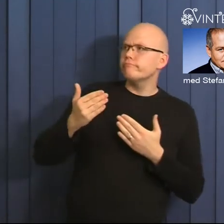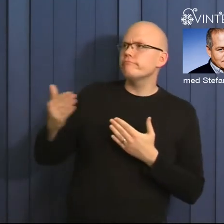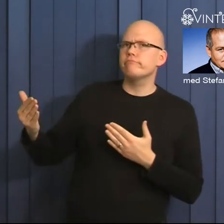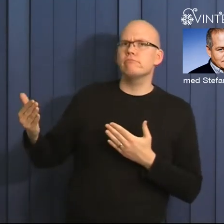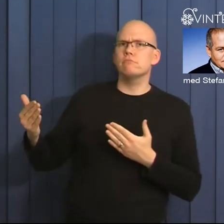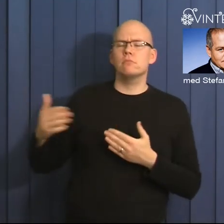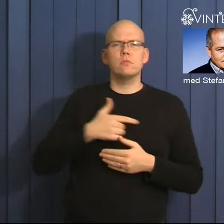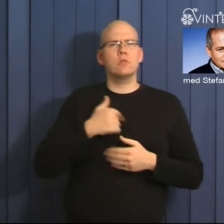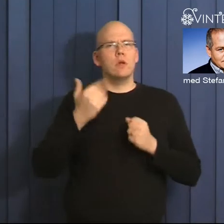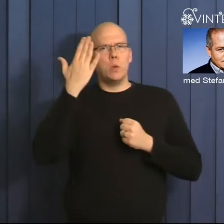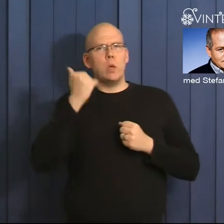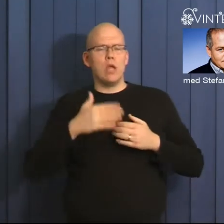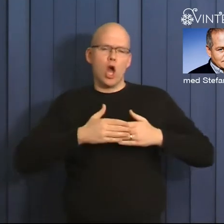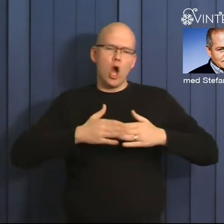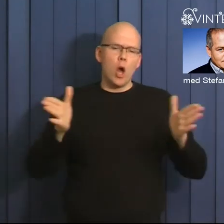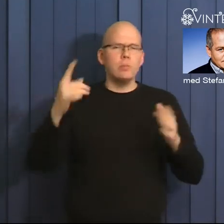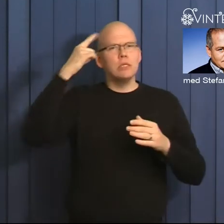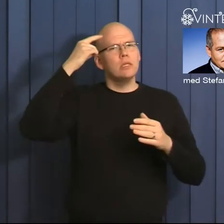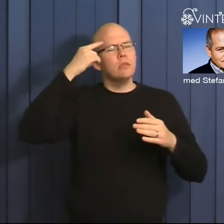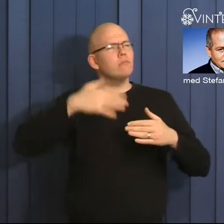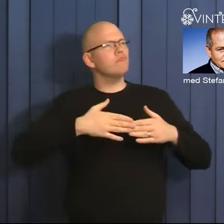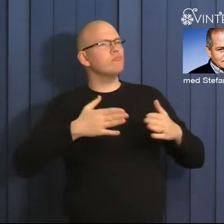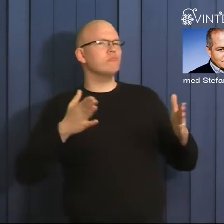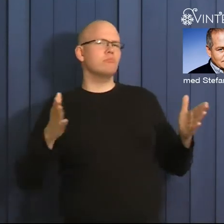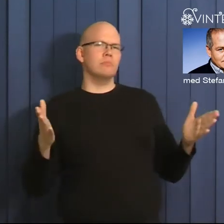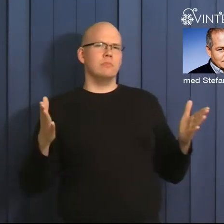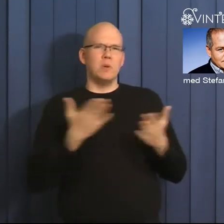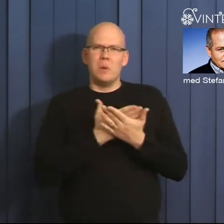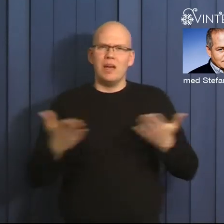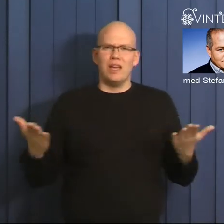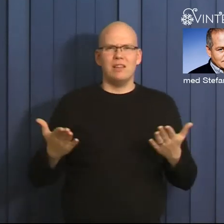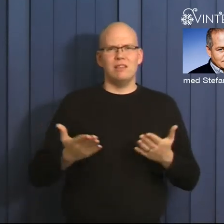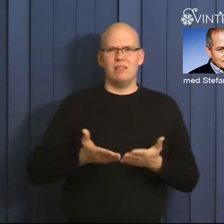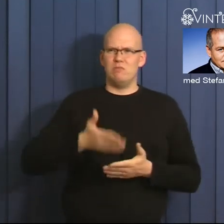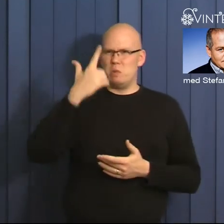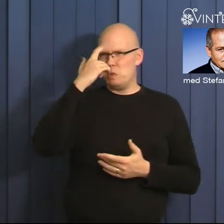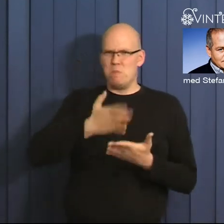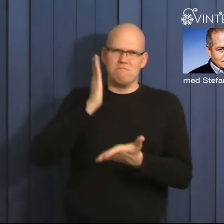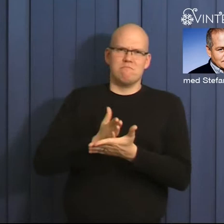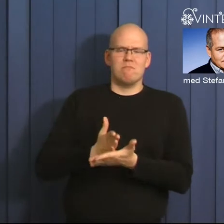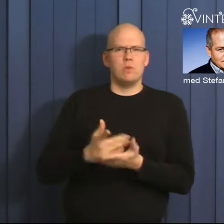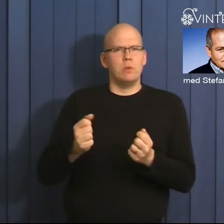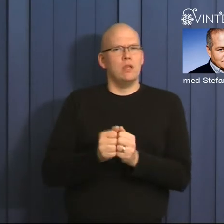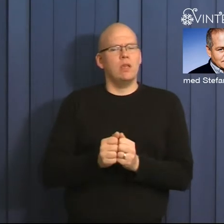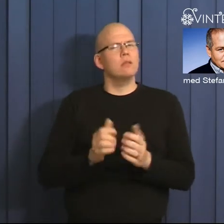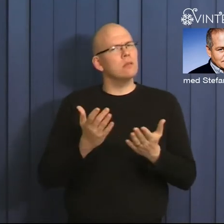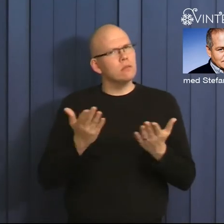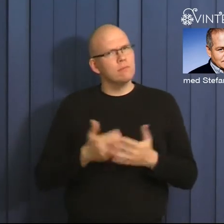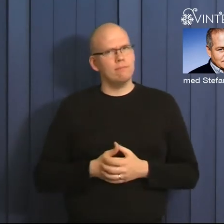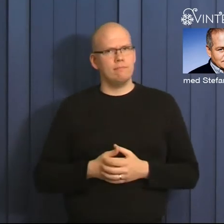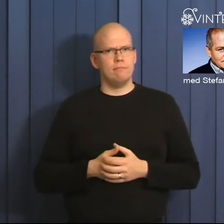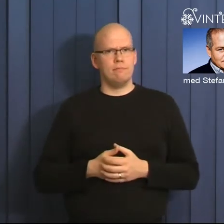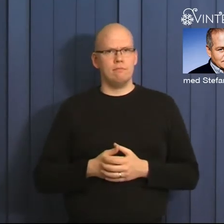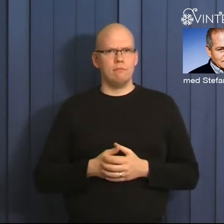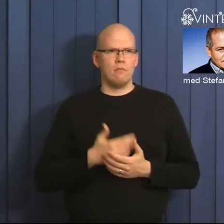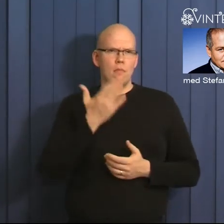ett öppet sinne och att så långt det är möjligt undvika tvärsäkra uppfattningar Det finns ett mellanläge